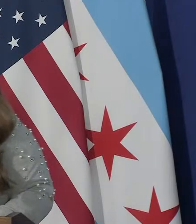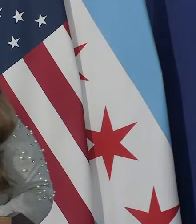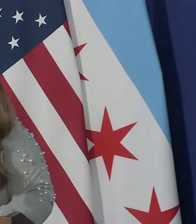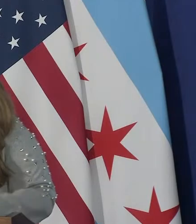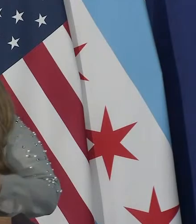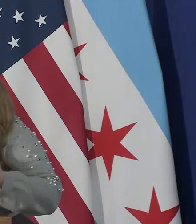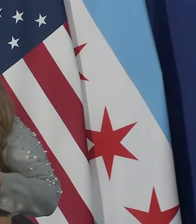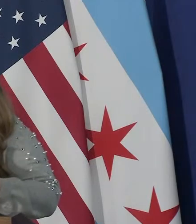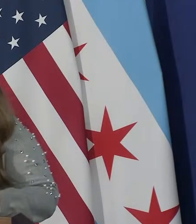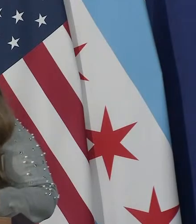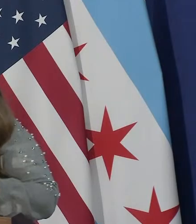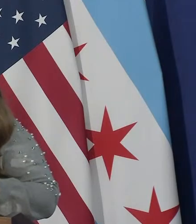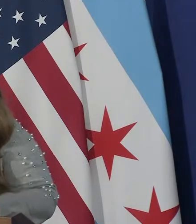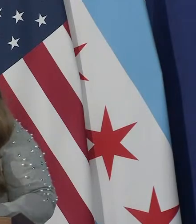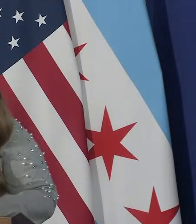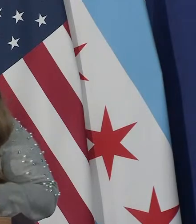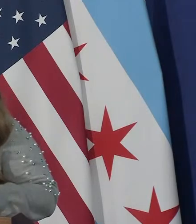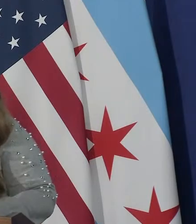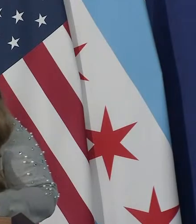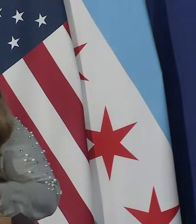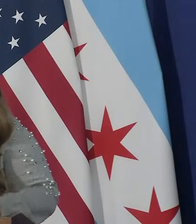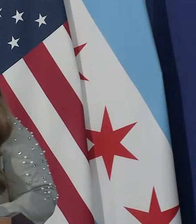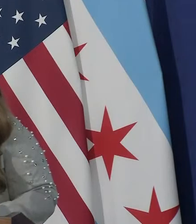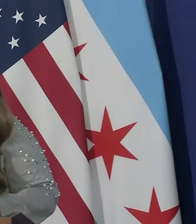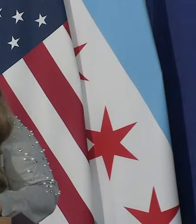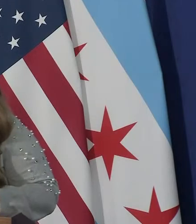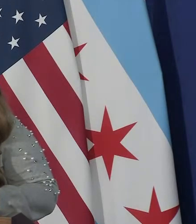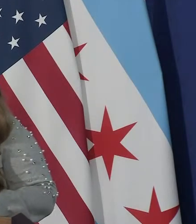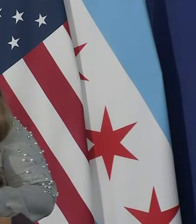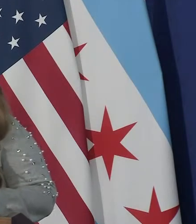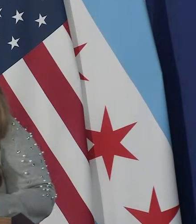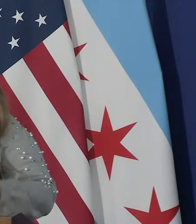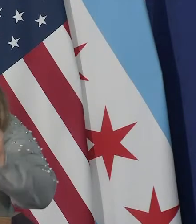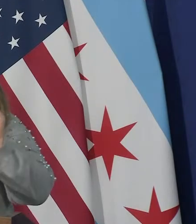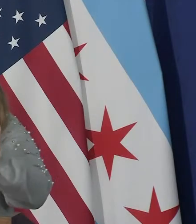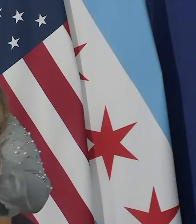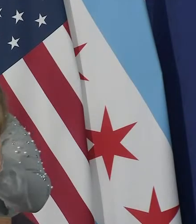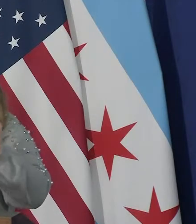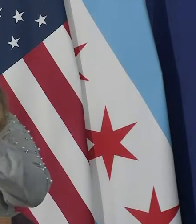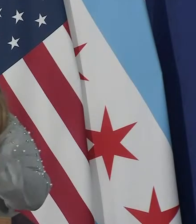de vacunas. Los habitantes de Chicago pueden visitar